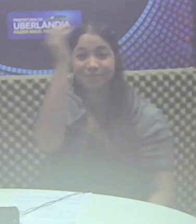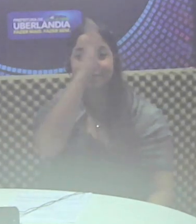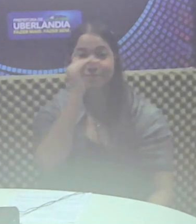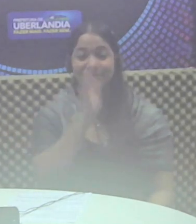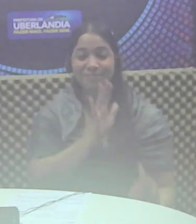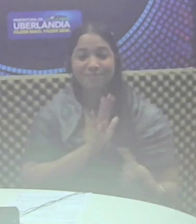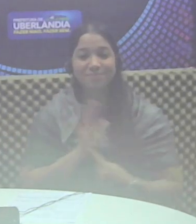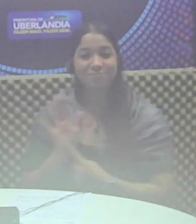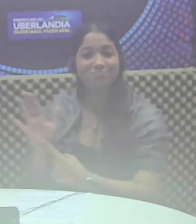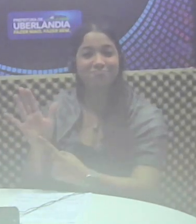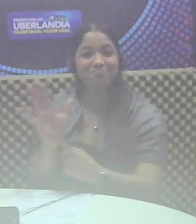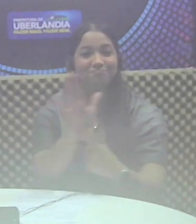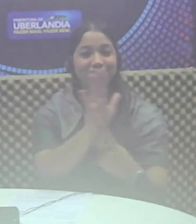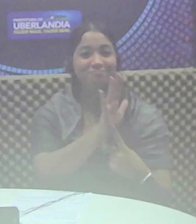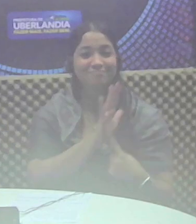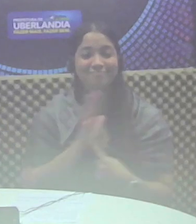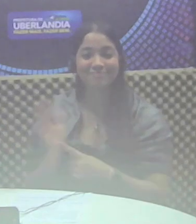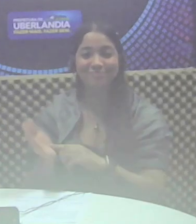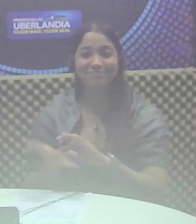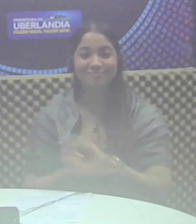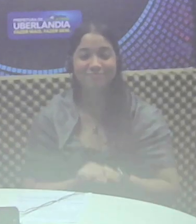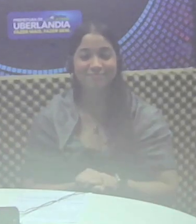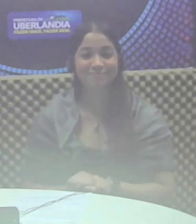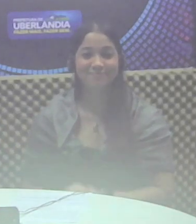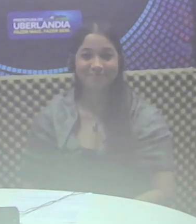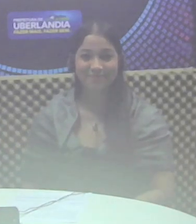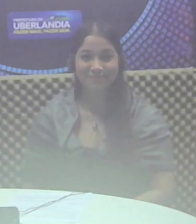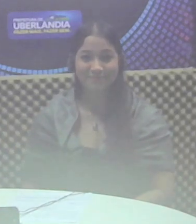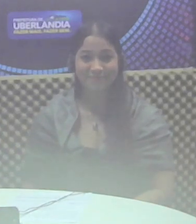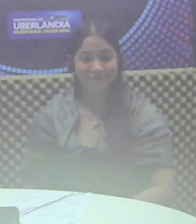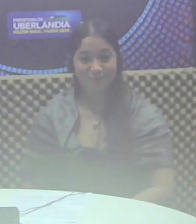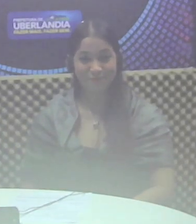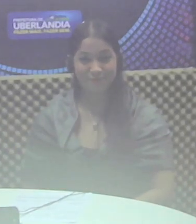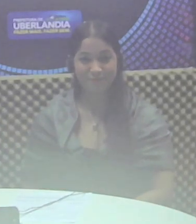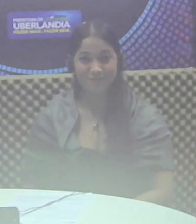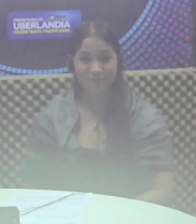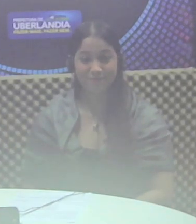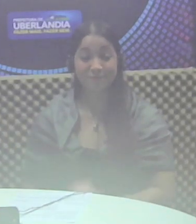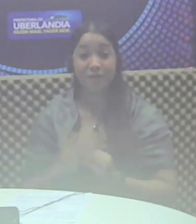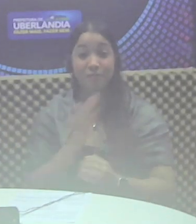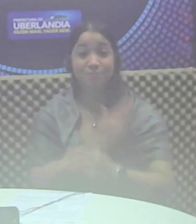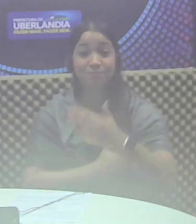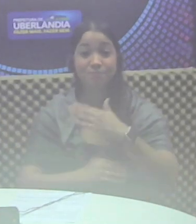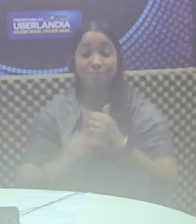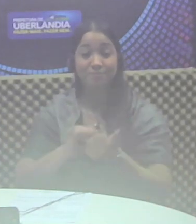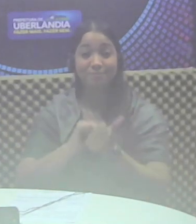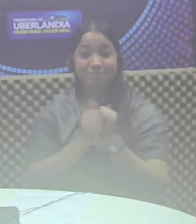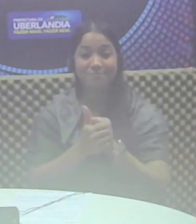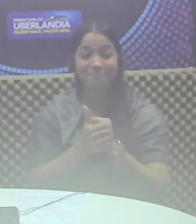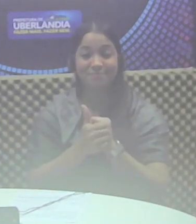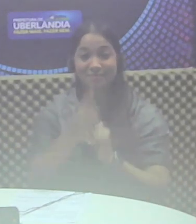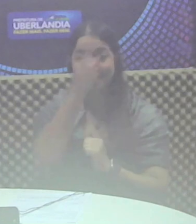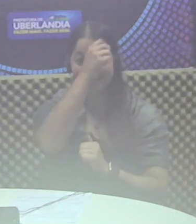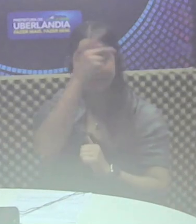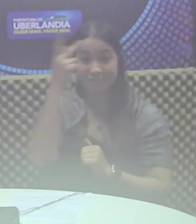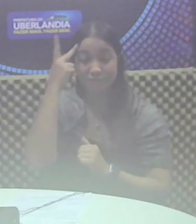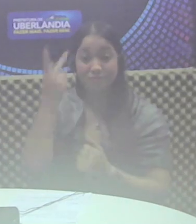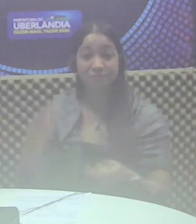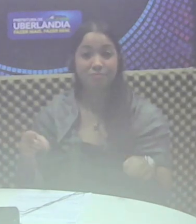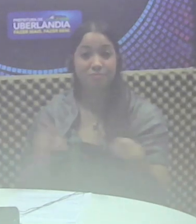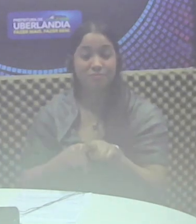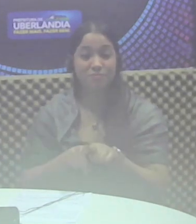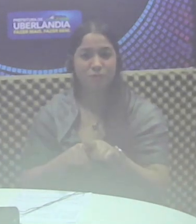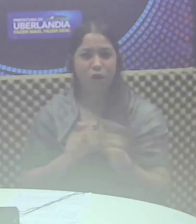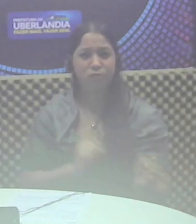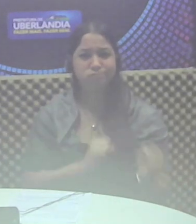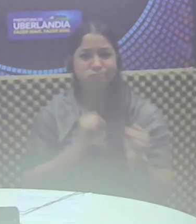Uberlândia destaque nacional para atletas da Prefeitura e parceiros disputam a para powerlifting